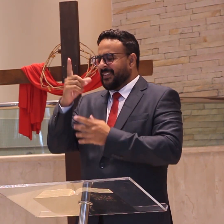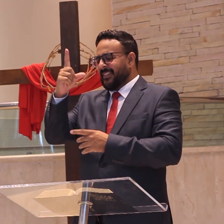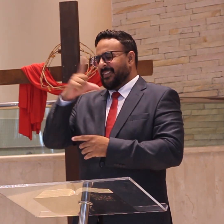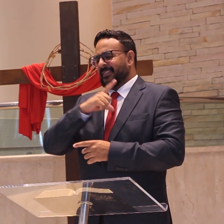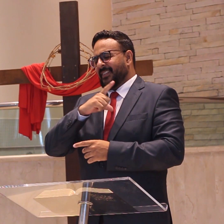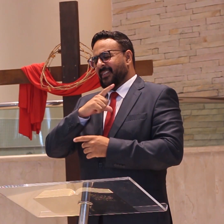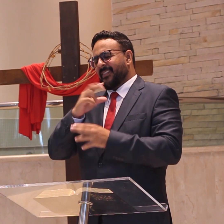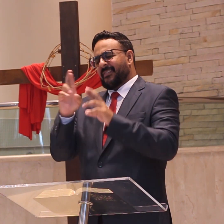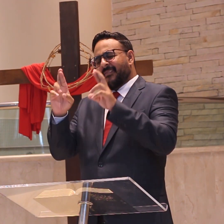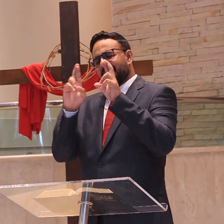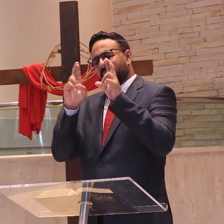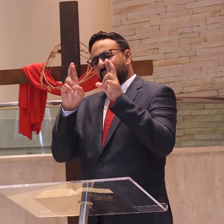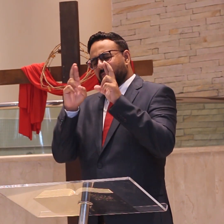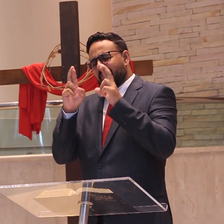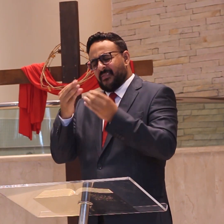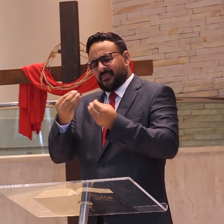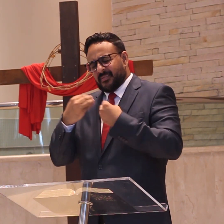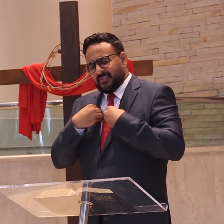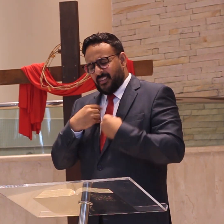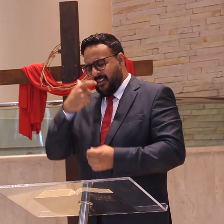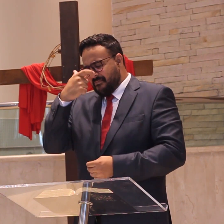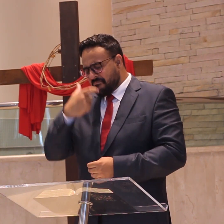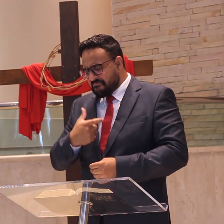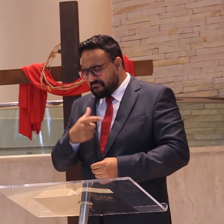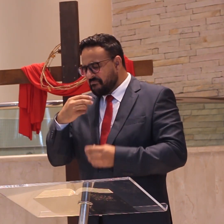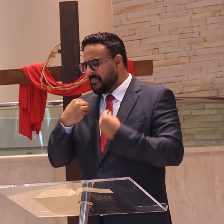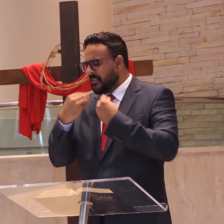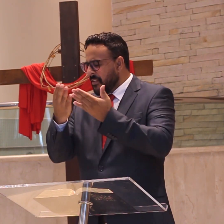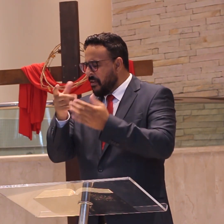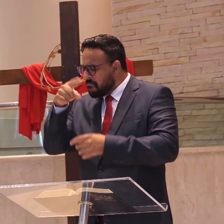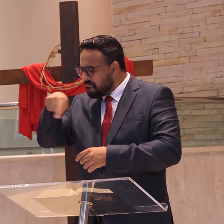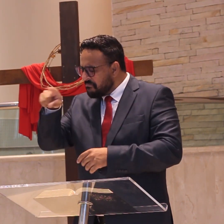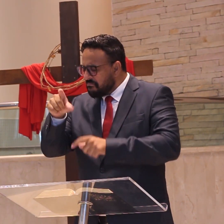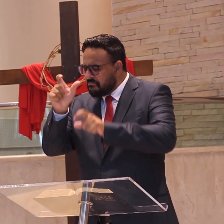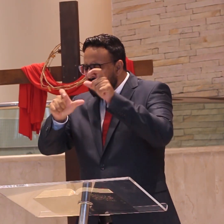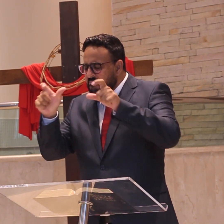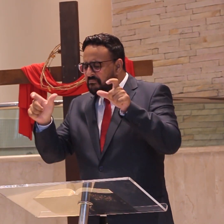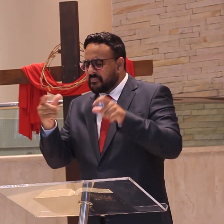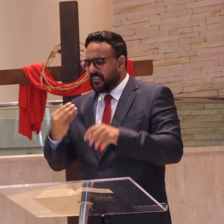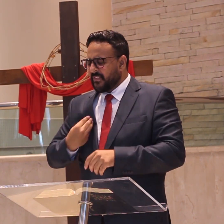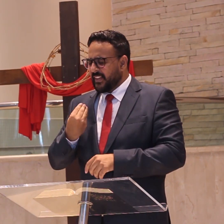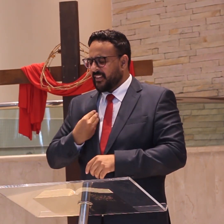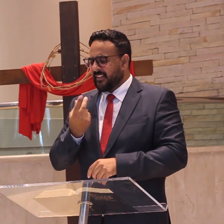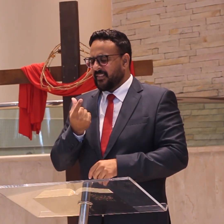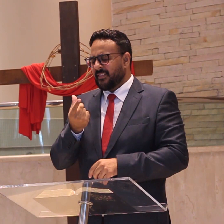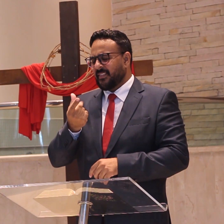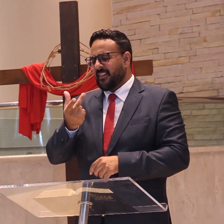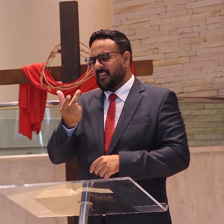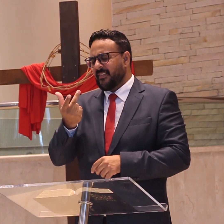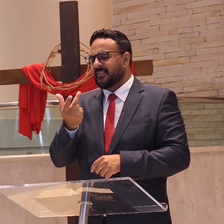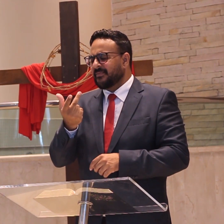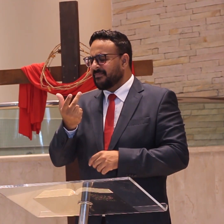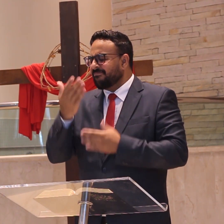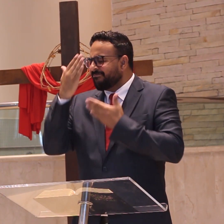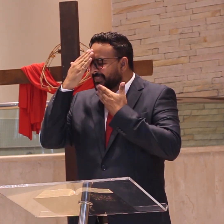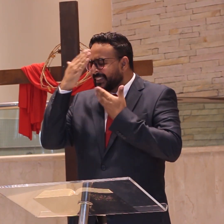dificuldade, que possamos saber que é consequência do pecado e mesmo assim ter a esperança de que Jesus Cristo vai